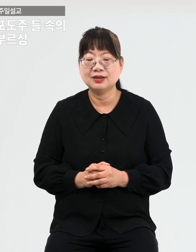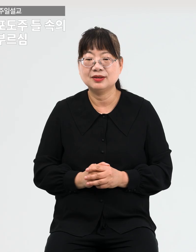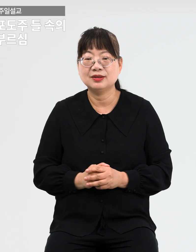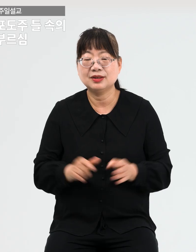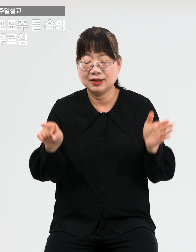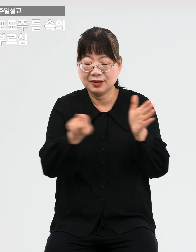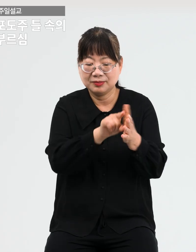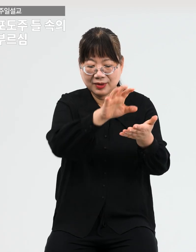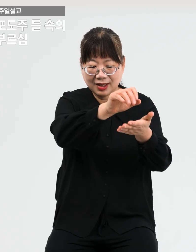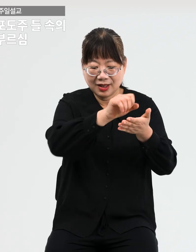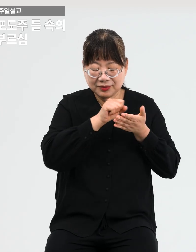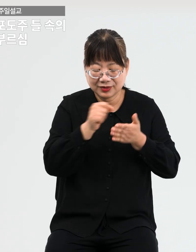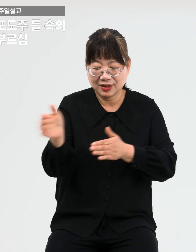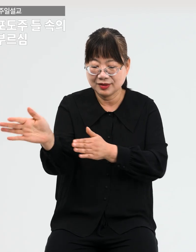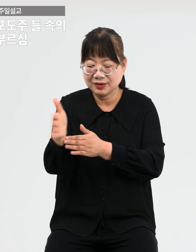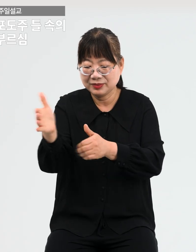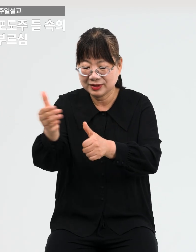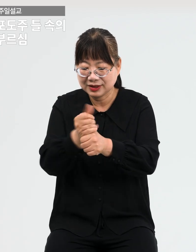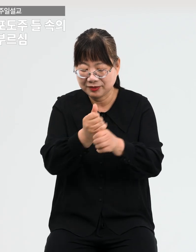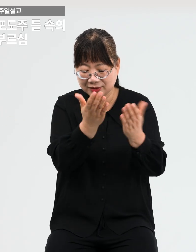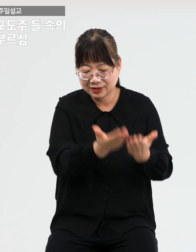믿음으로 금을 던져